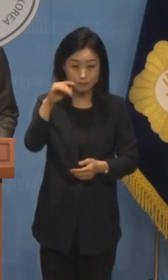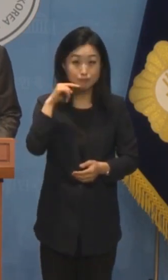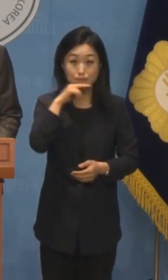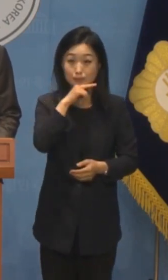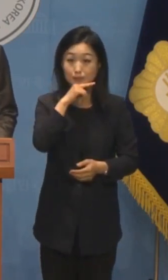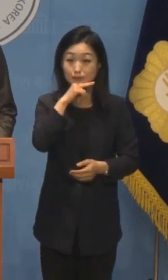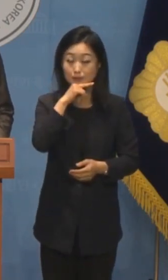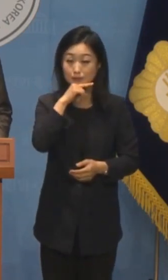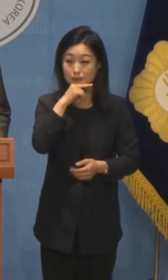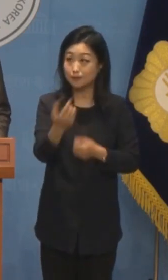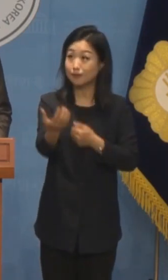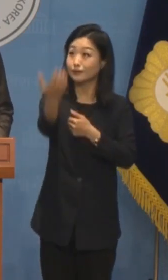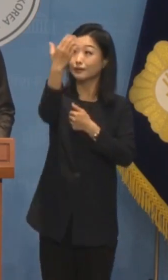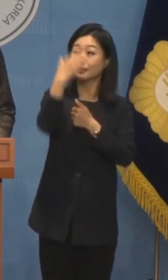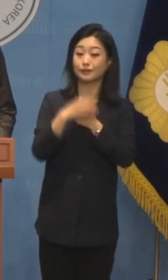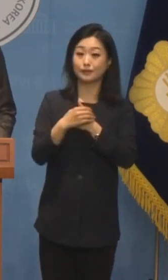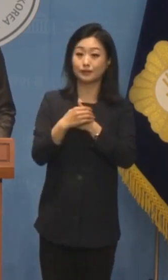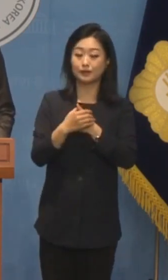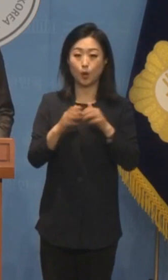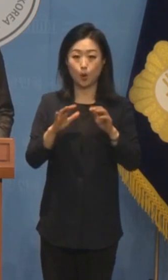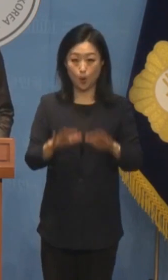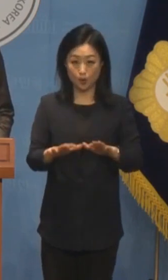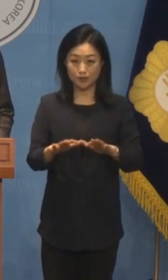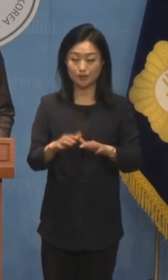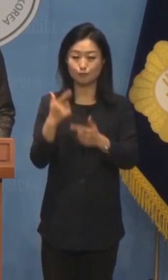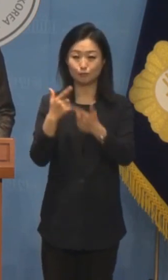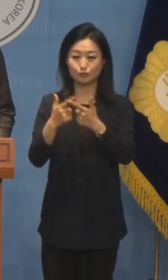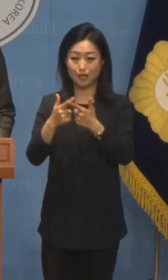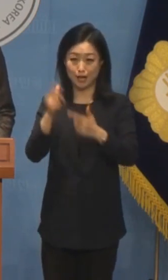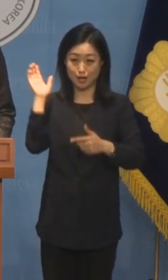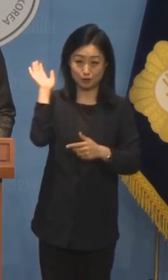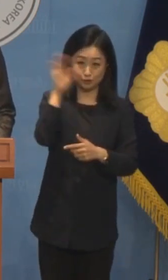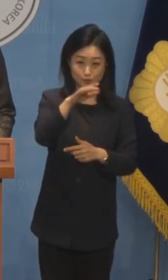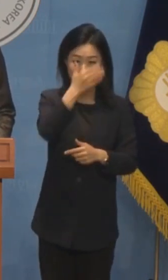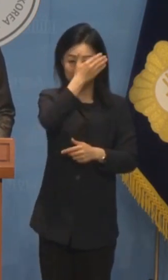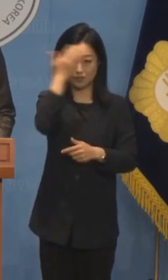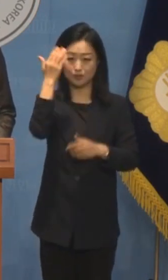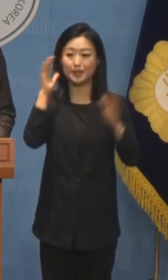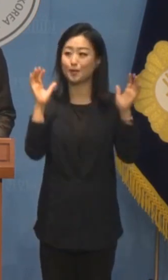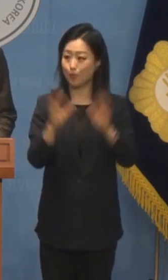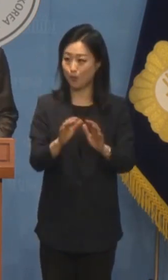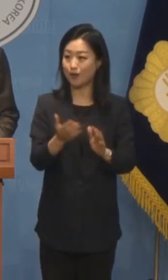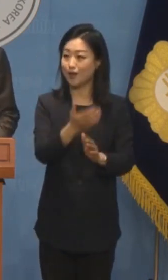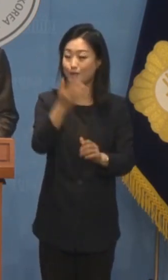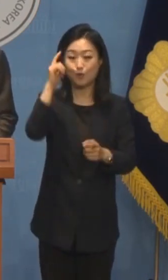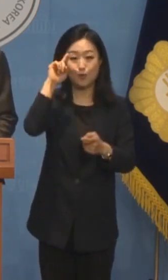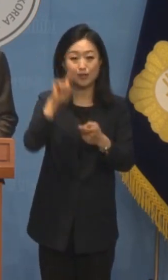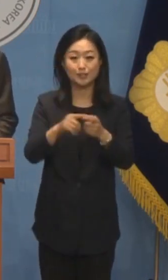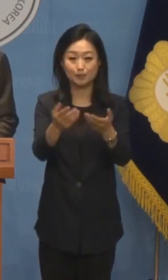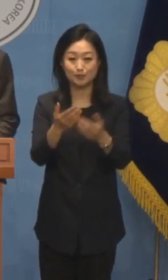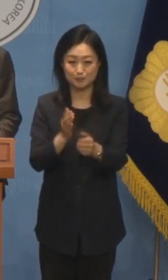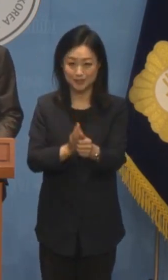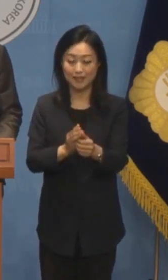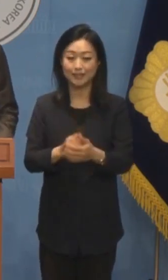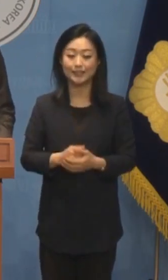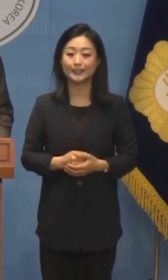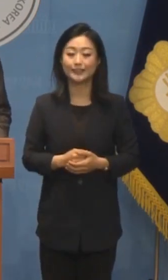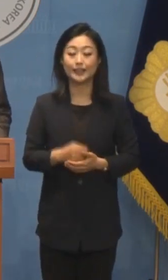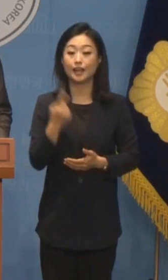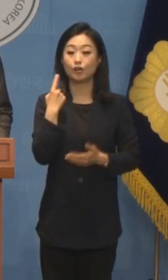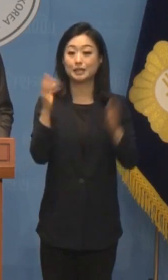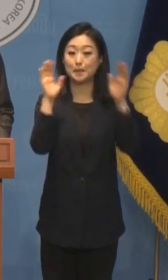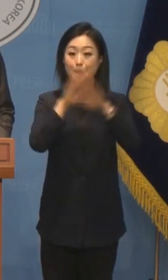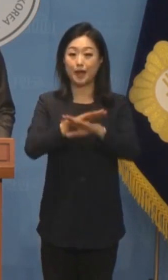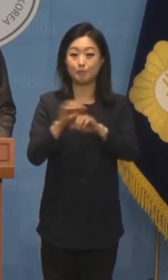됩니다. 그것 때문에 오늘 부산에서 비행기까지 타고 이렇게 많은 청년들이 올라왔으니 관심 있게 지켜봐 주시면 감사하겠습니다. 네,